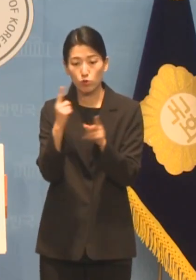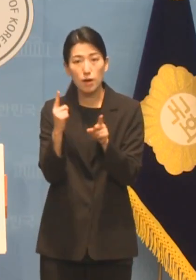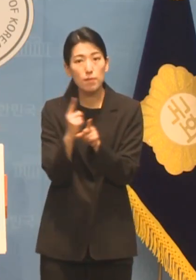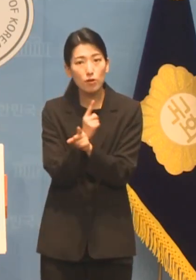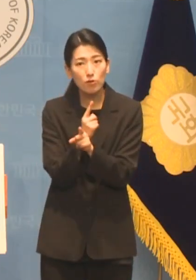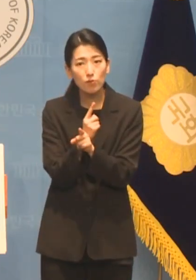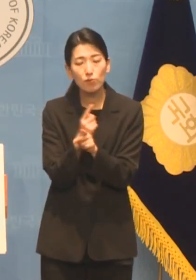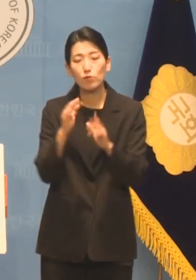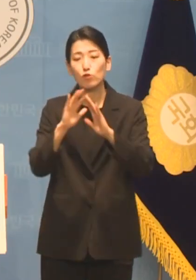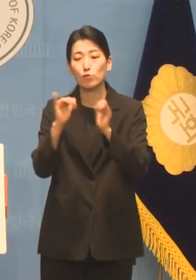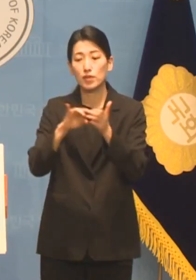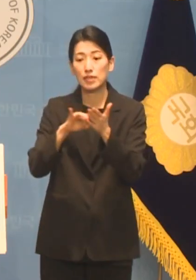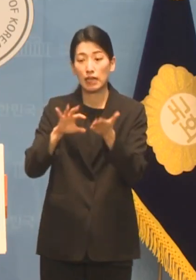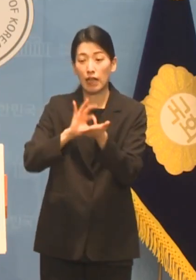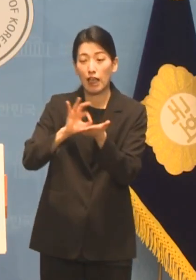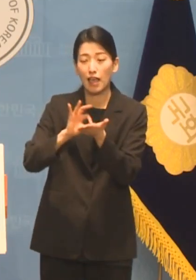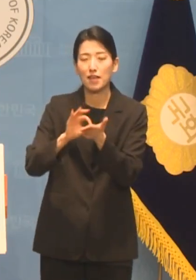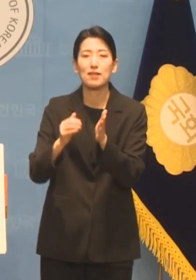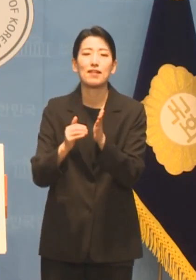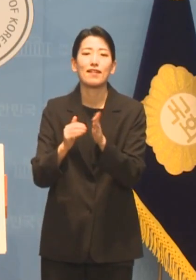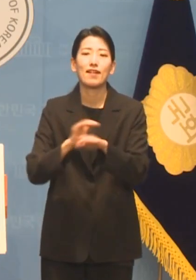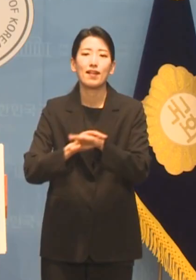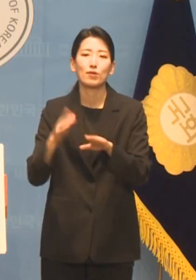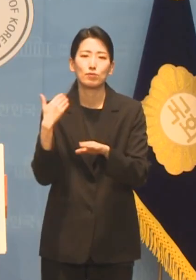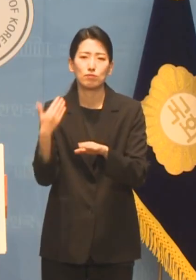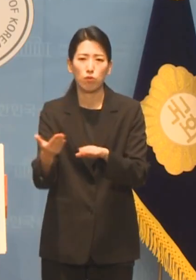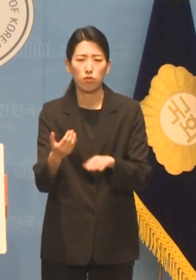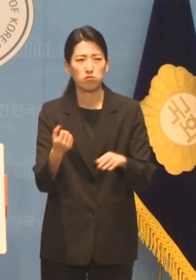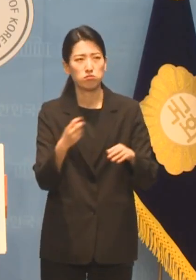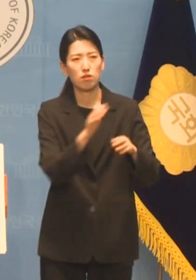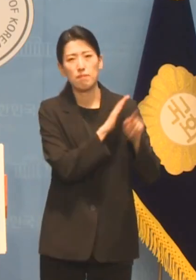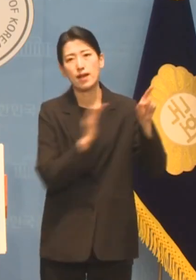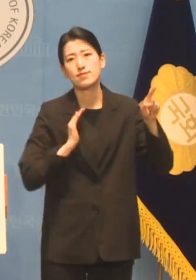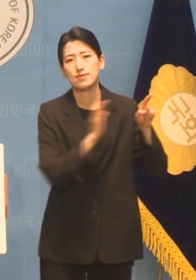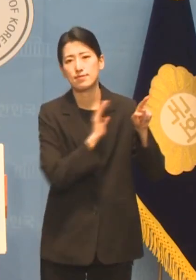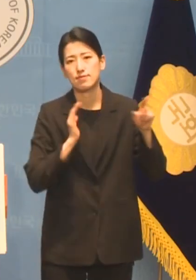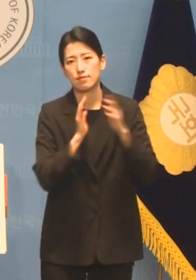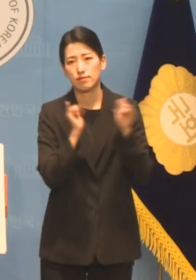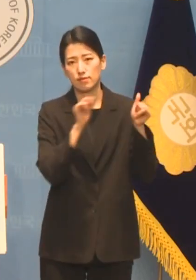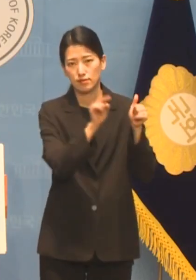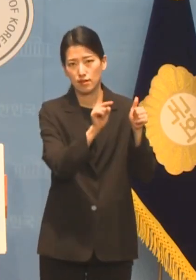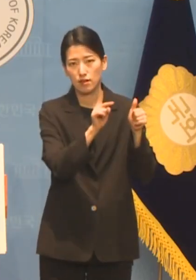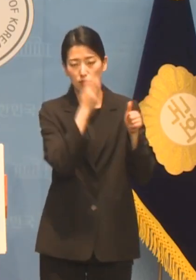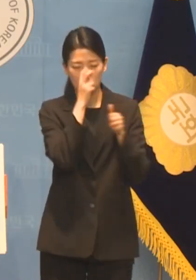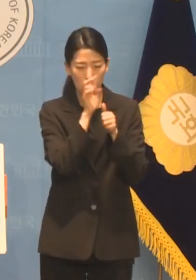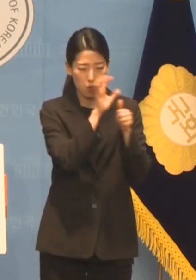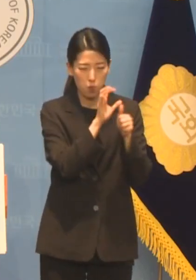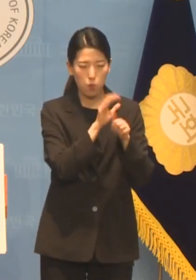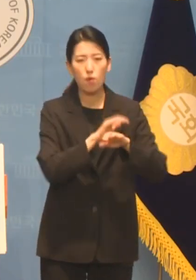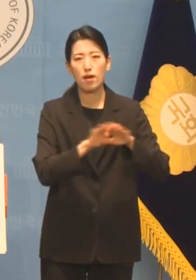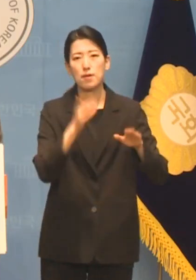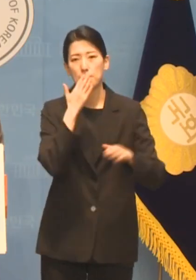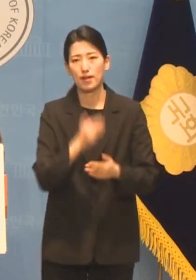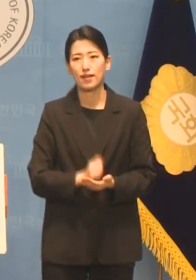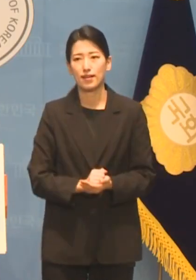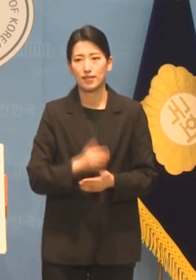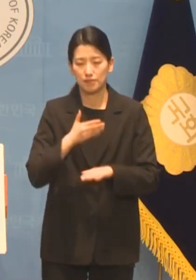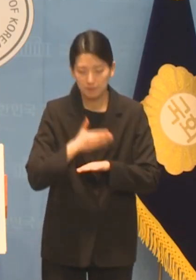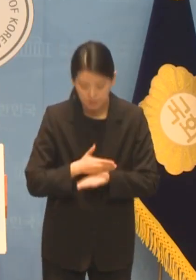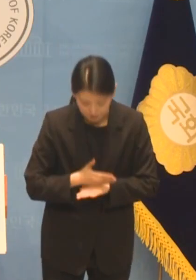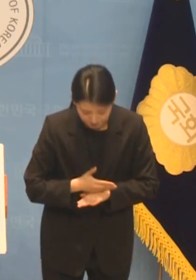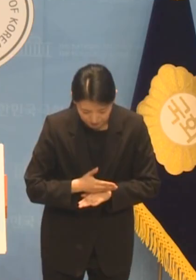것을 막고 파렴치한 국민의 배신자를 위한 항제 경호를 막도록 하겠습니다. 감사합니다.